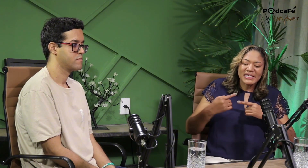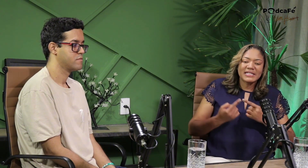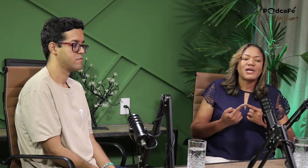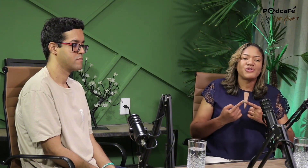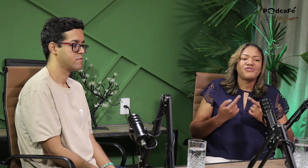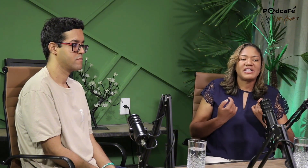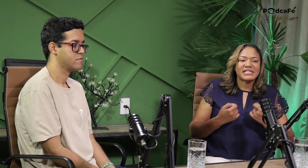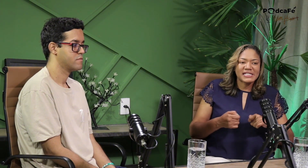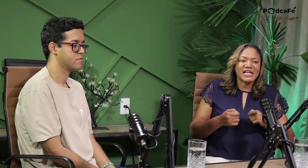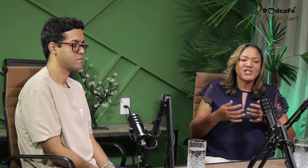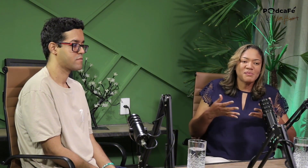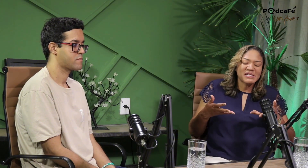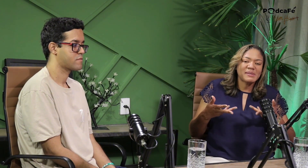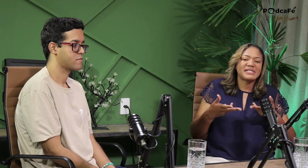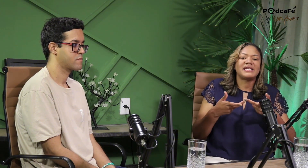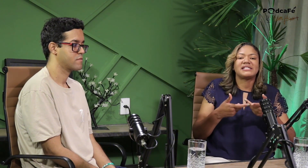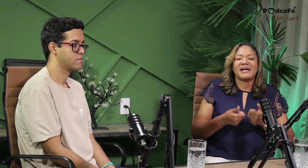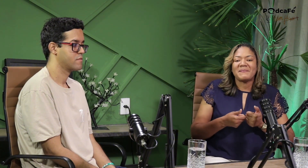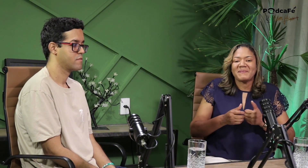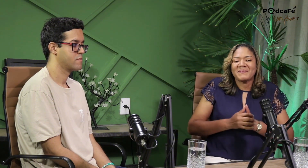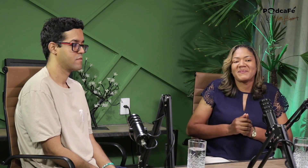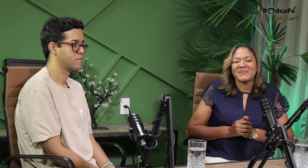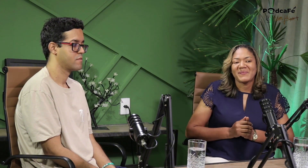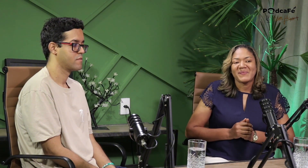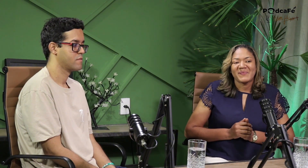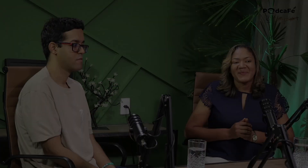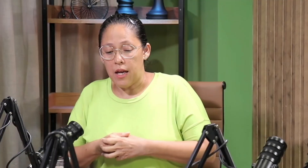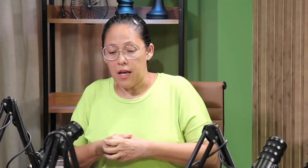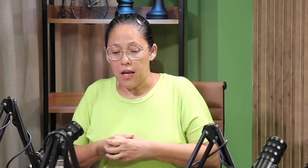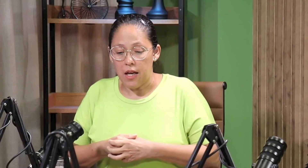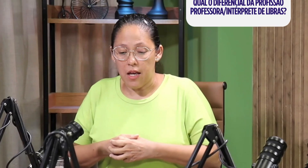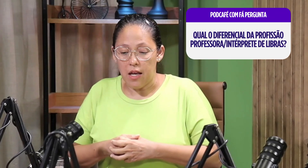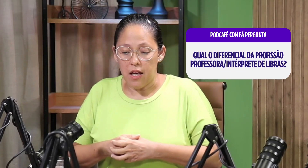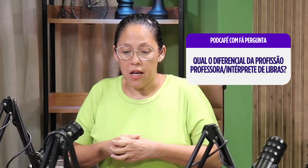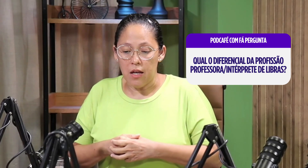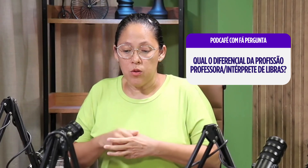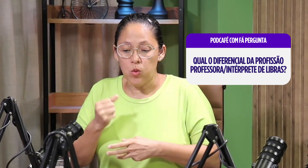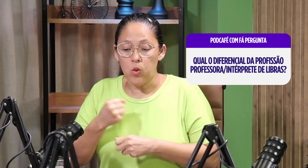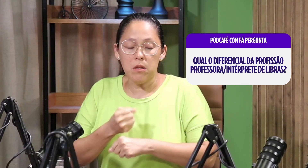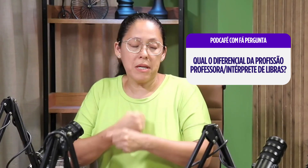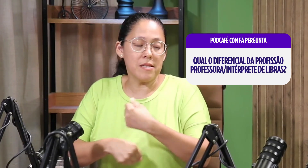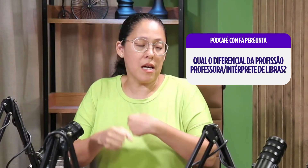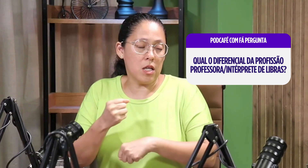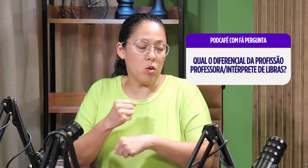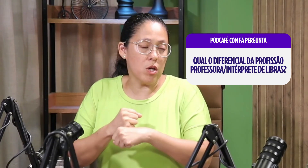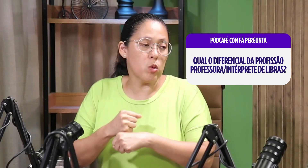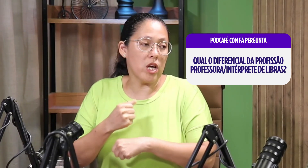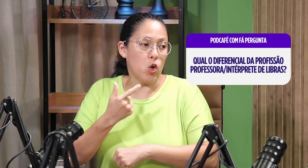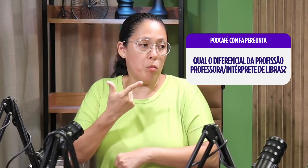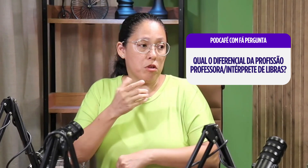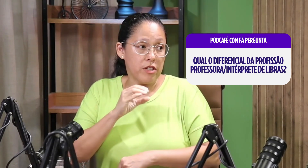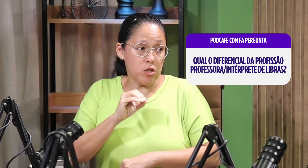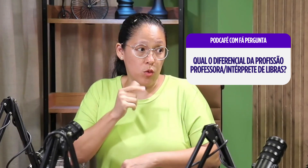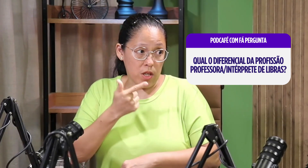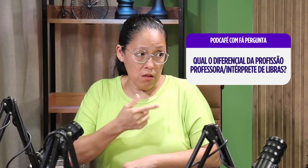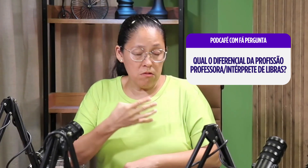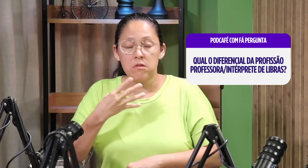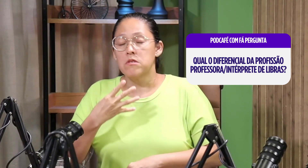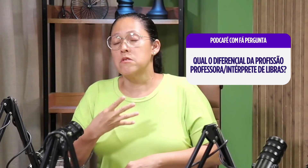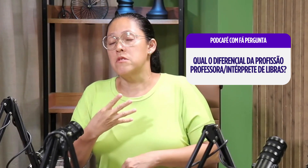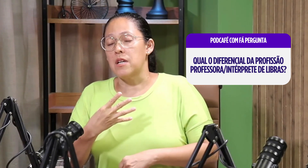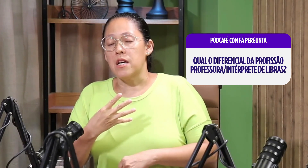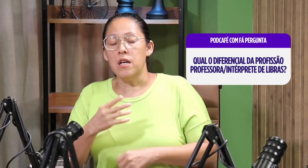e, em seguida, eu tive a necessidade de me especializar. No ano passado, eu atuei como